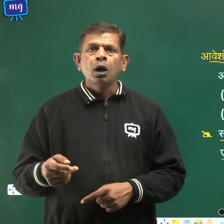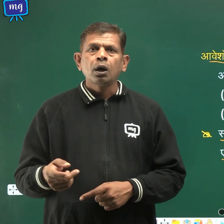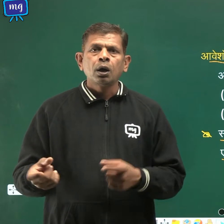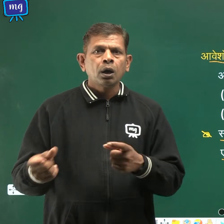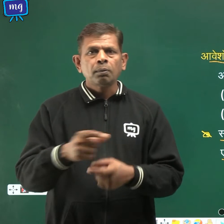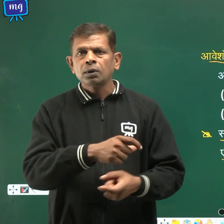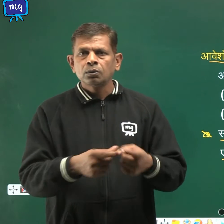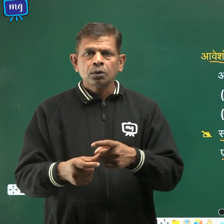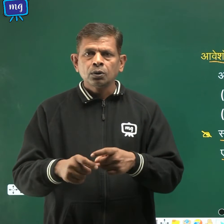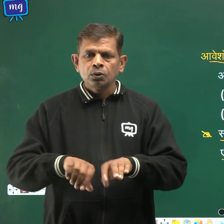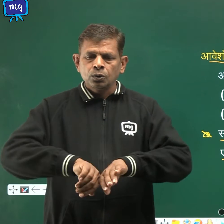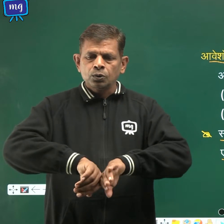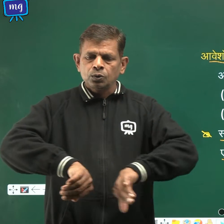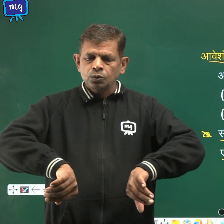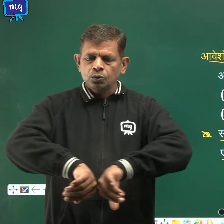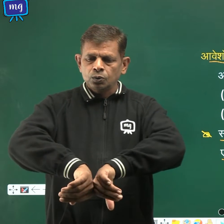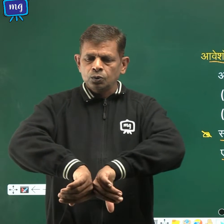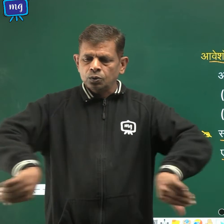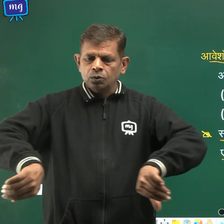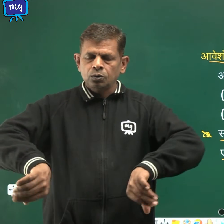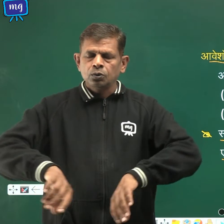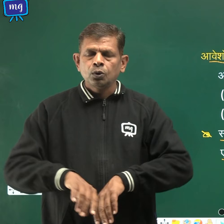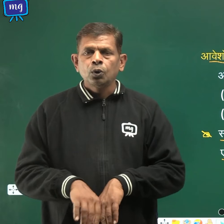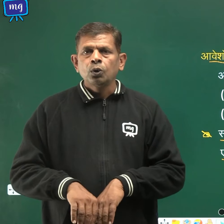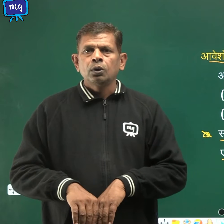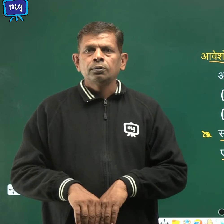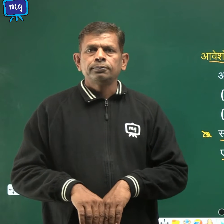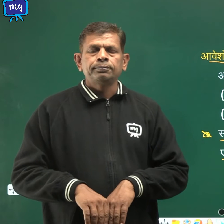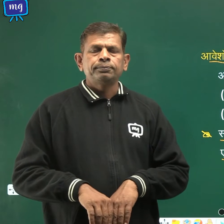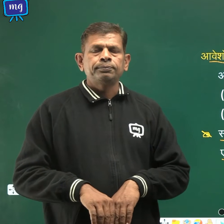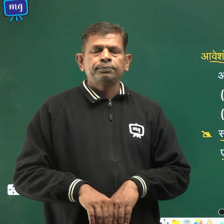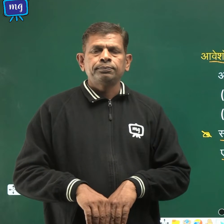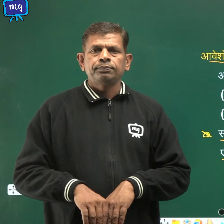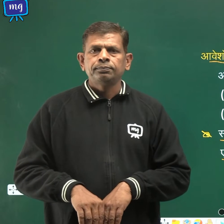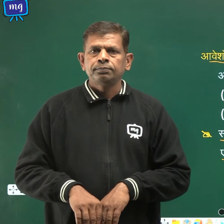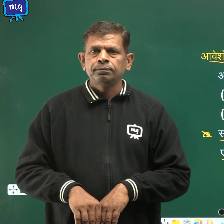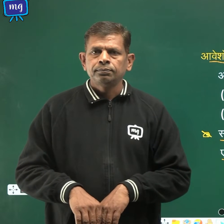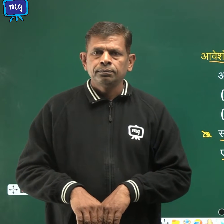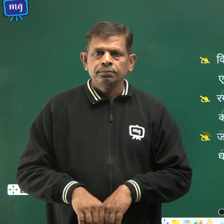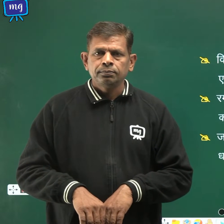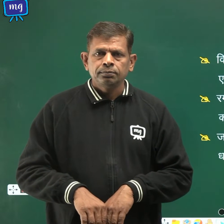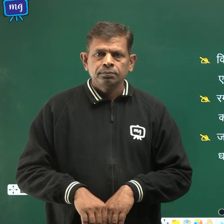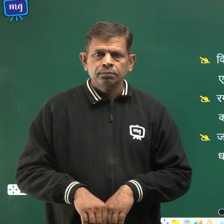क्या करेंगे? प्रतिकर्षित यानी एक दूसरे को दूर करेंगी।